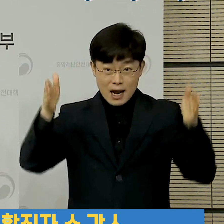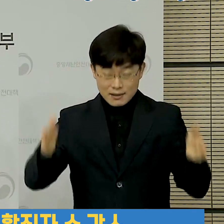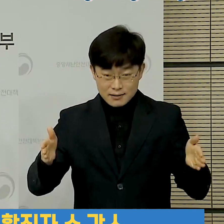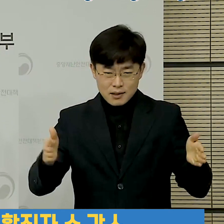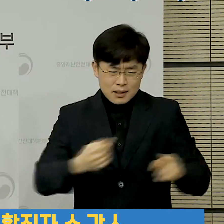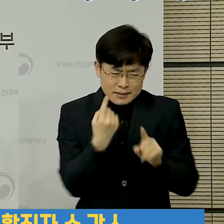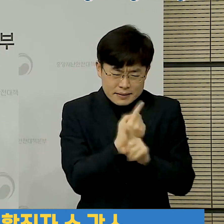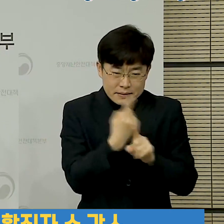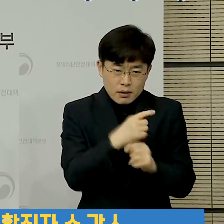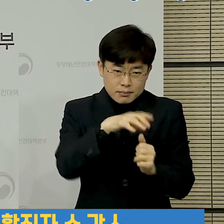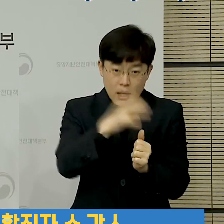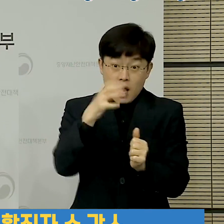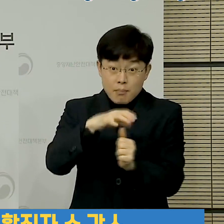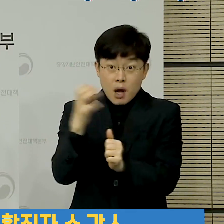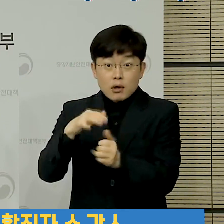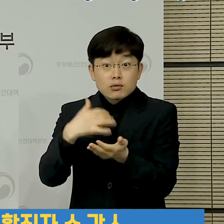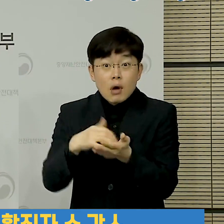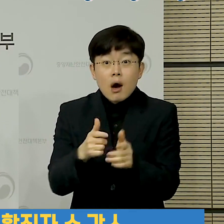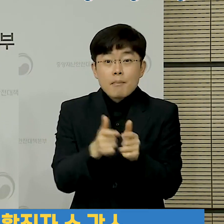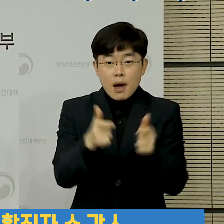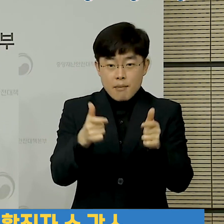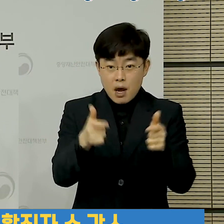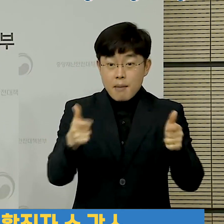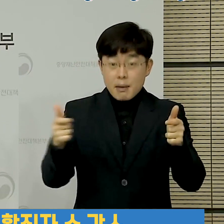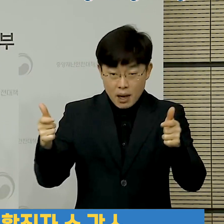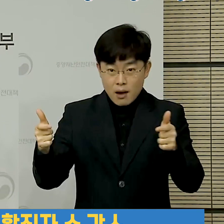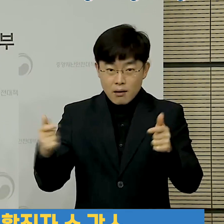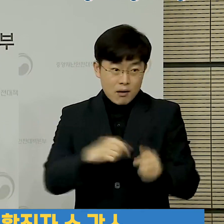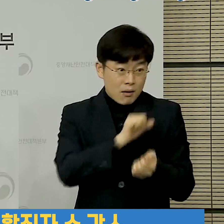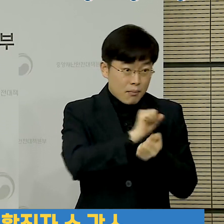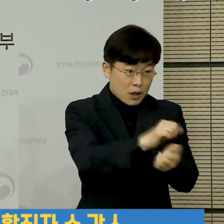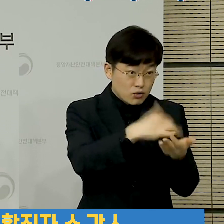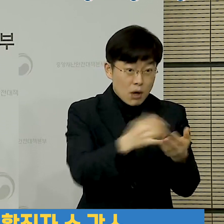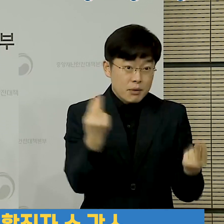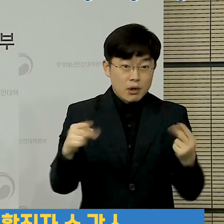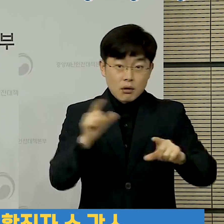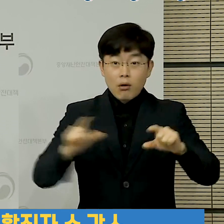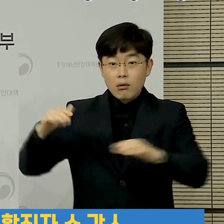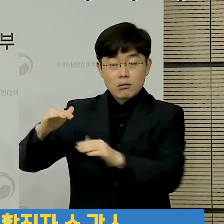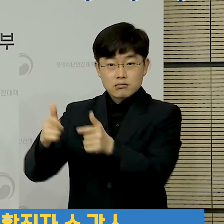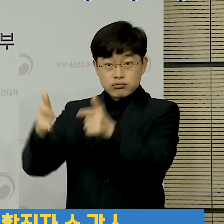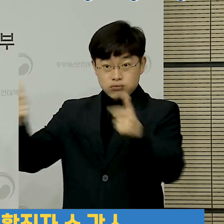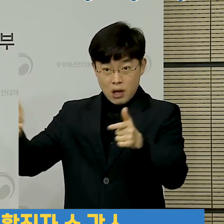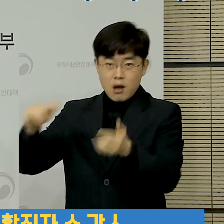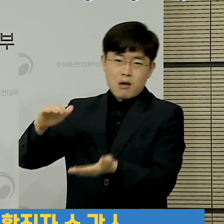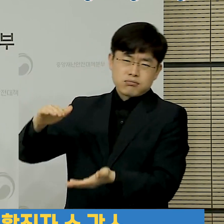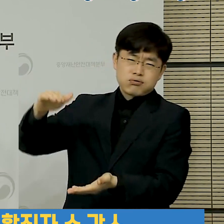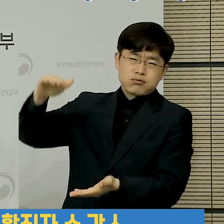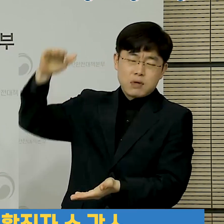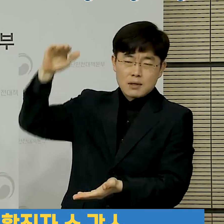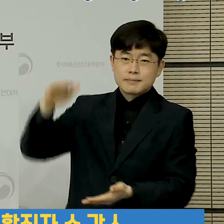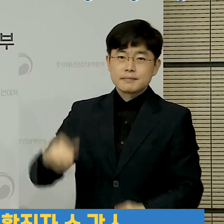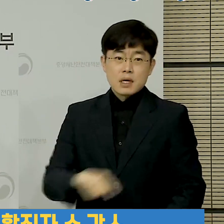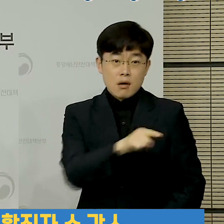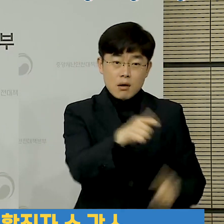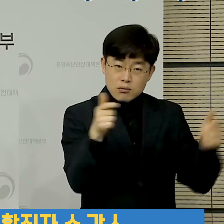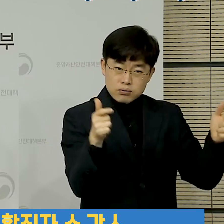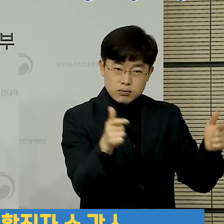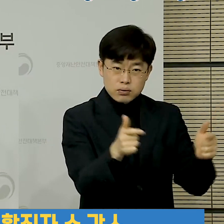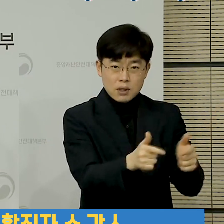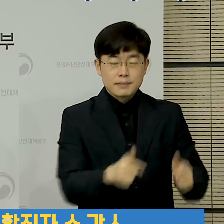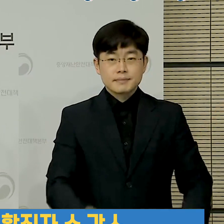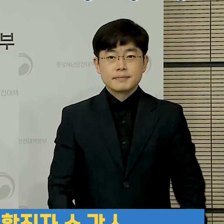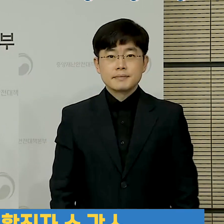매일 완치되는 확진자가 새로 발견되는 확진자보다 많아 격리 치료 중인 확진자 수가 꾸준히 감소해